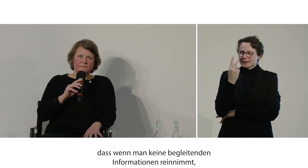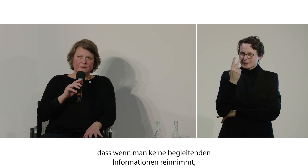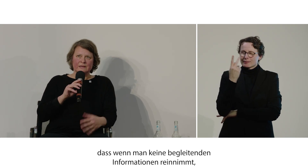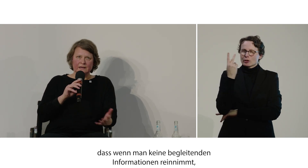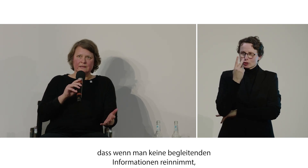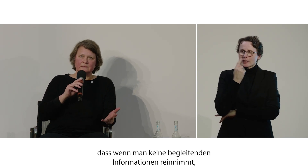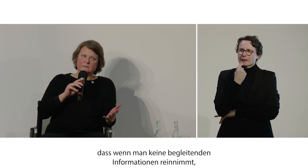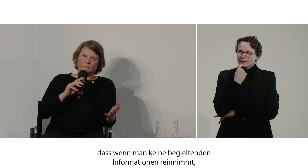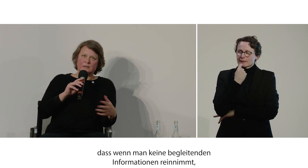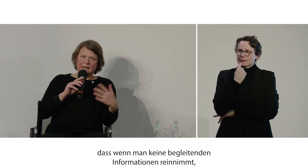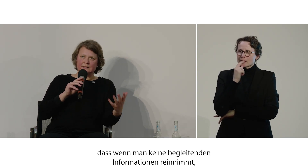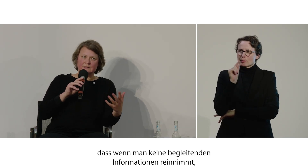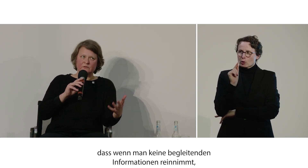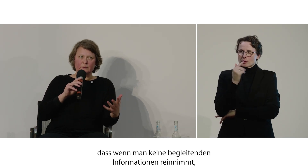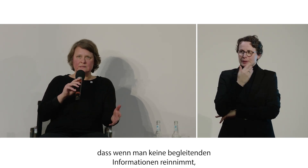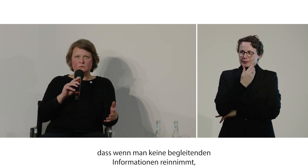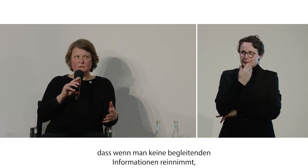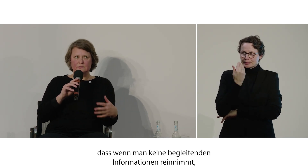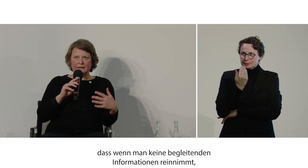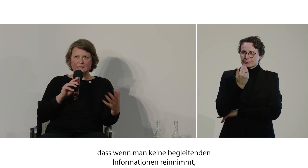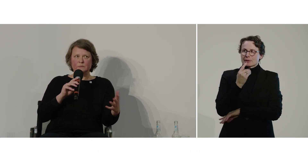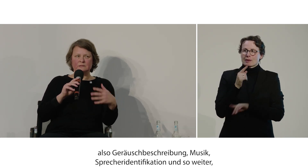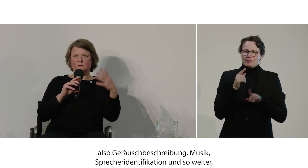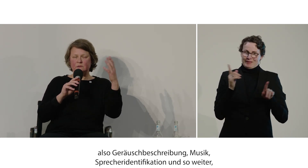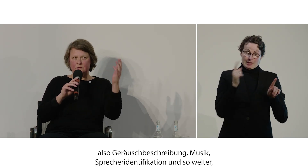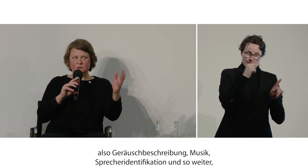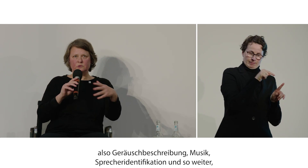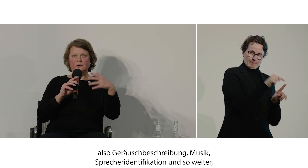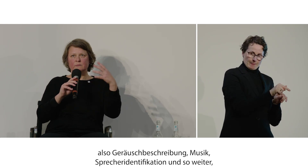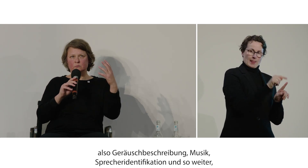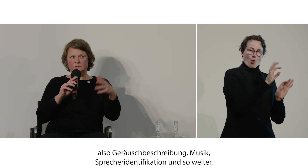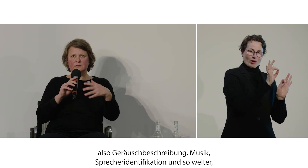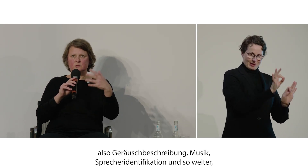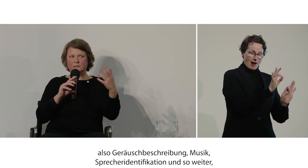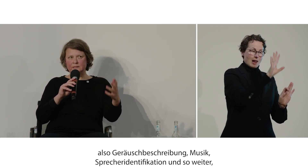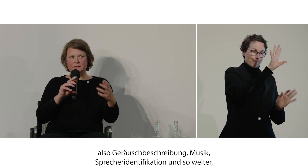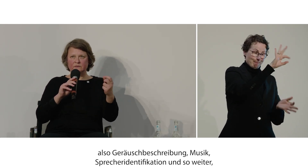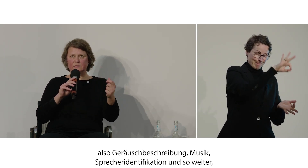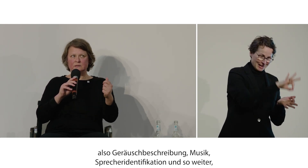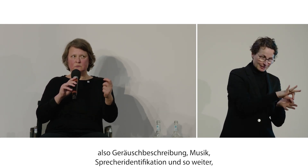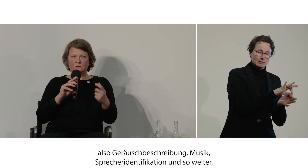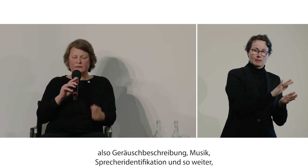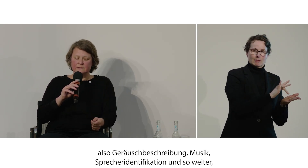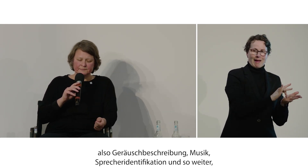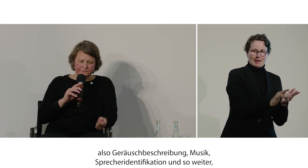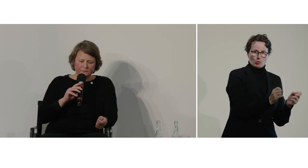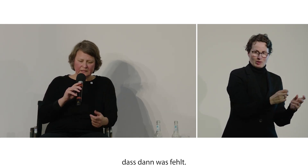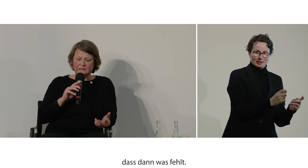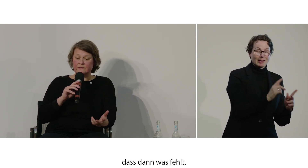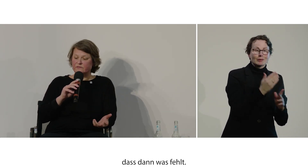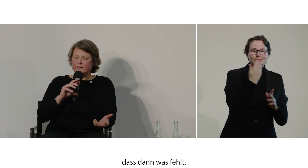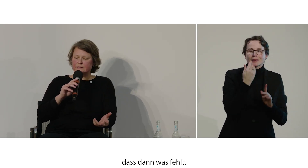wenn man keine begleitenden Informationen reinnimmt, also Geräuschbeschreibung, Musik, Speicheridentifikation und so weiter,